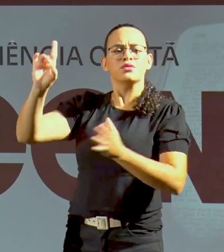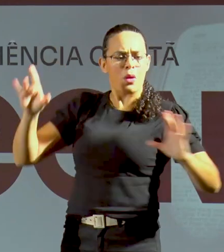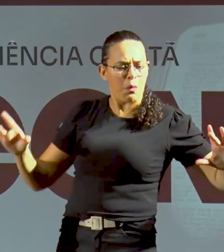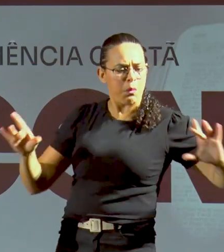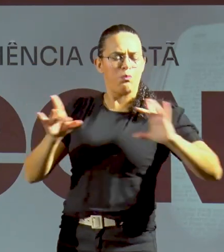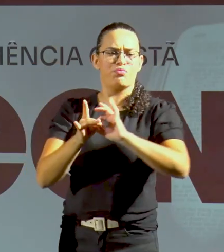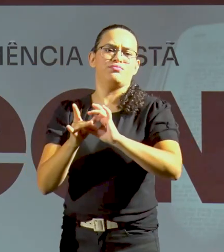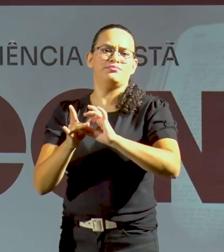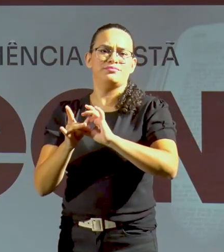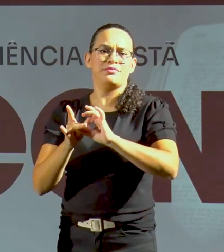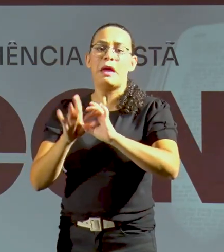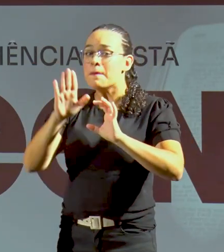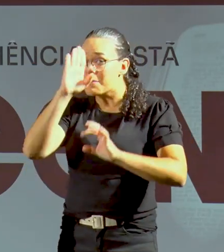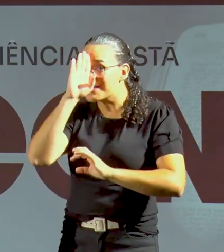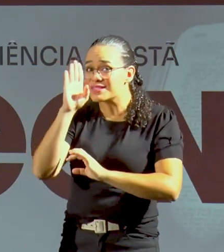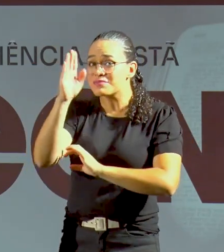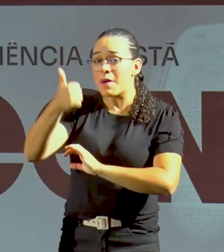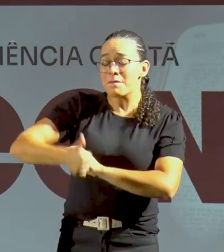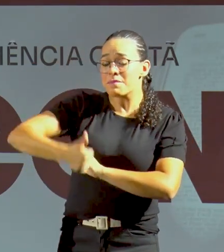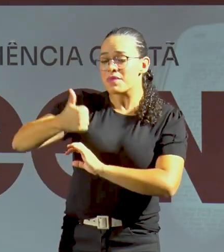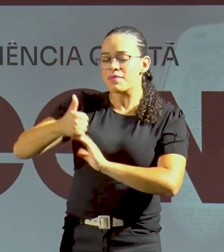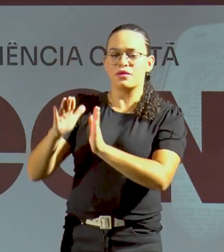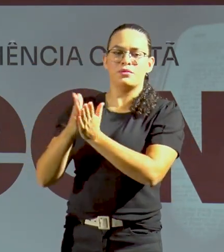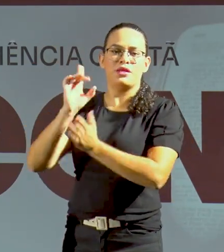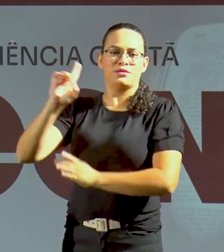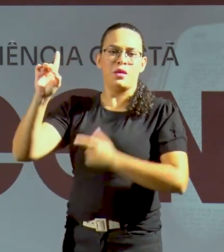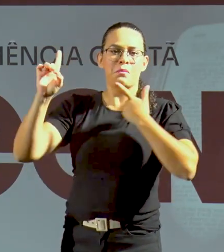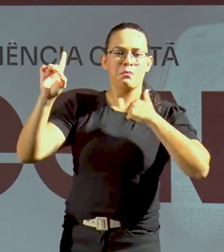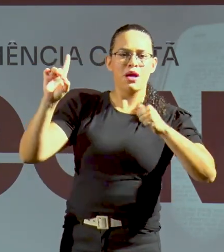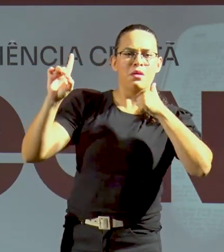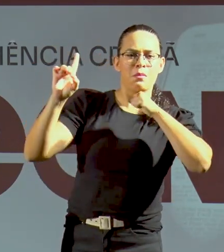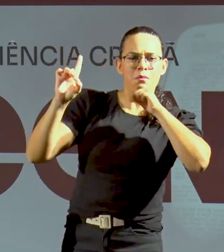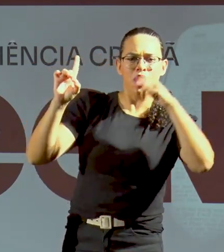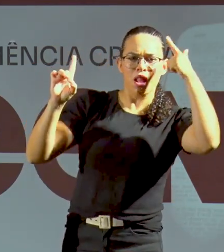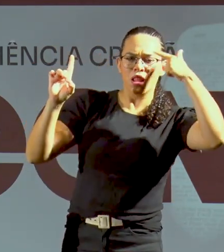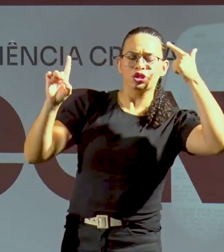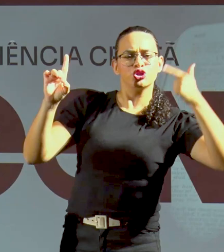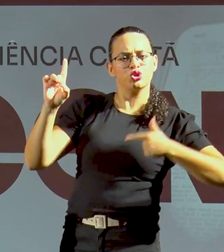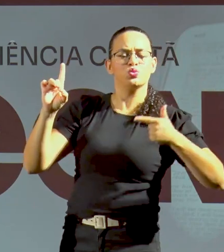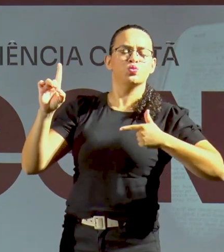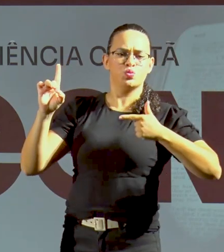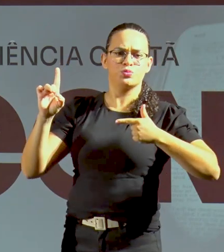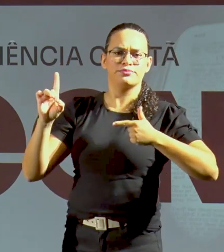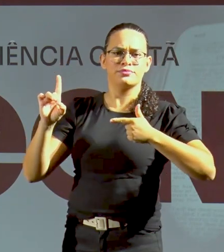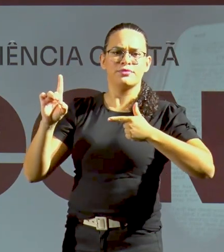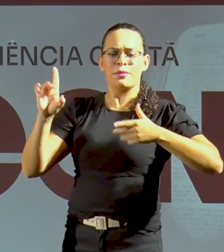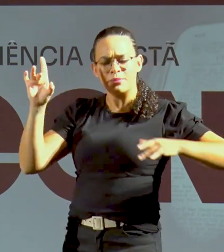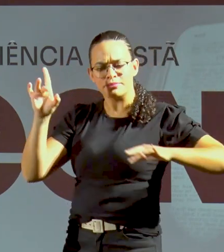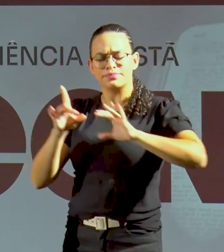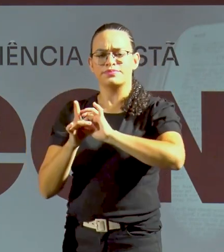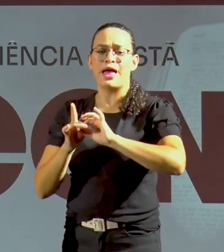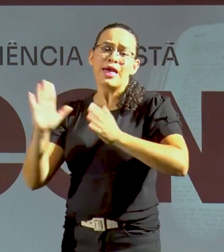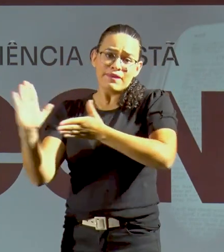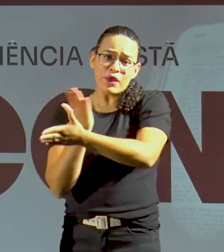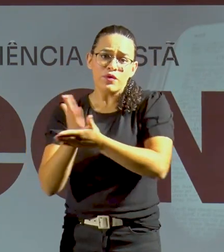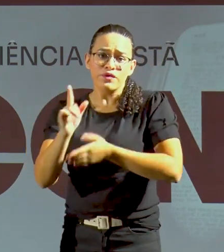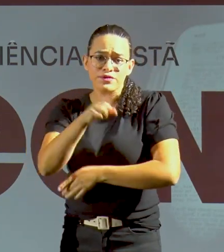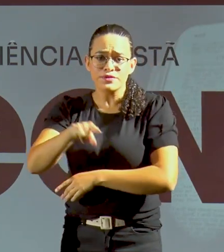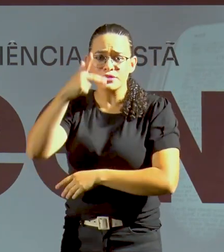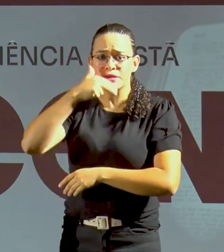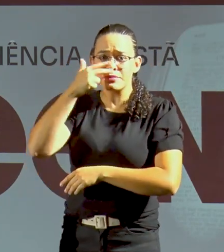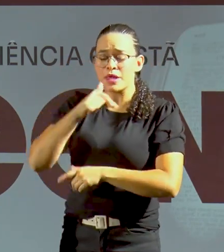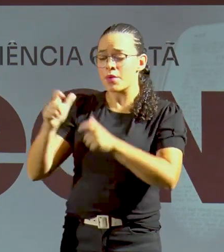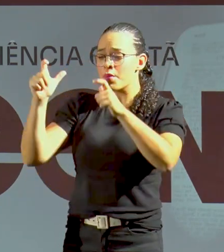talvez você esteja Vivendo em Moabe talvez você esteja desfrutando